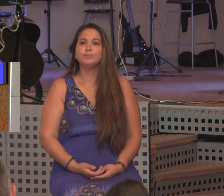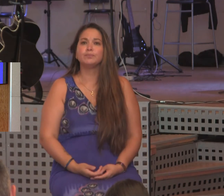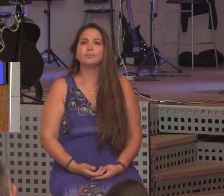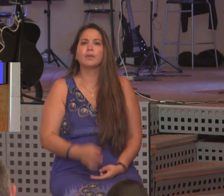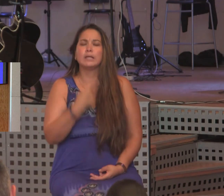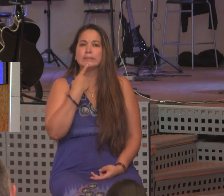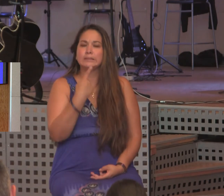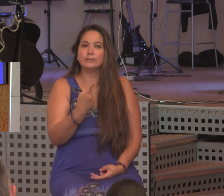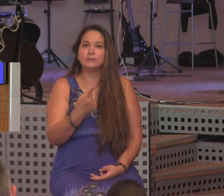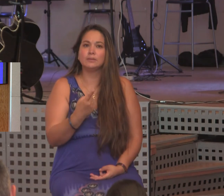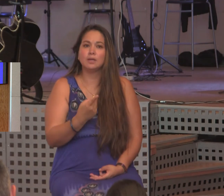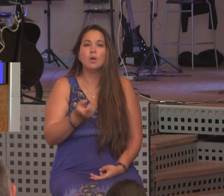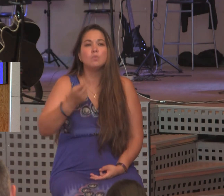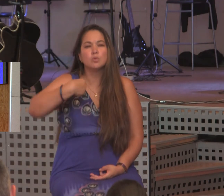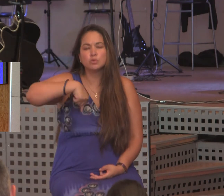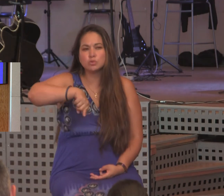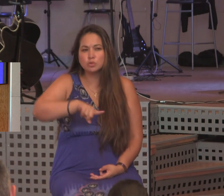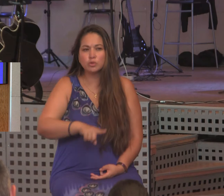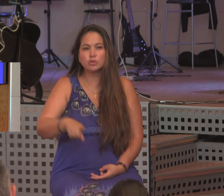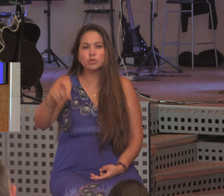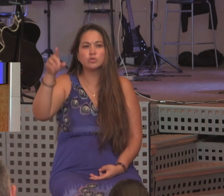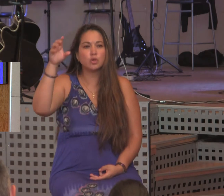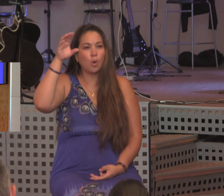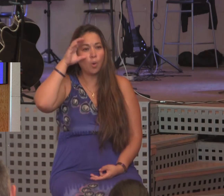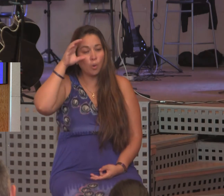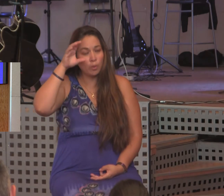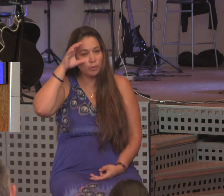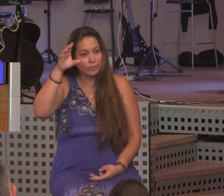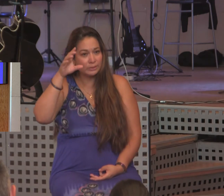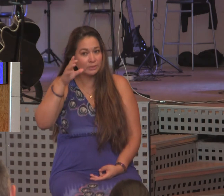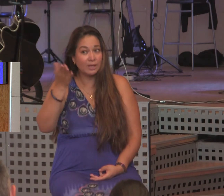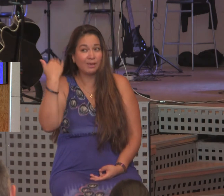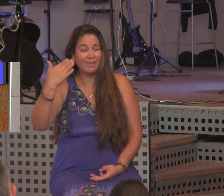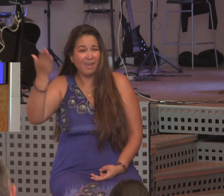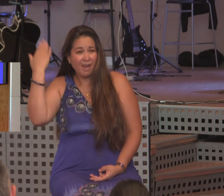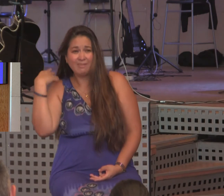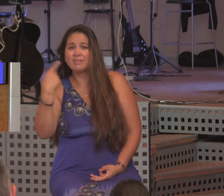que dice: oísteis que fue dicho.